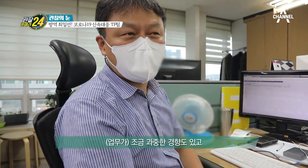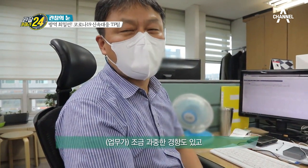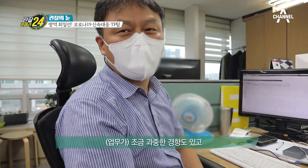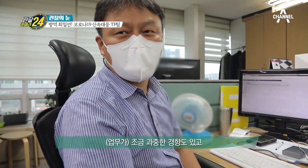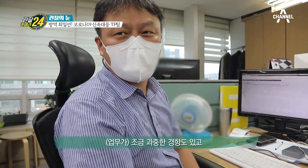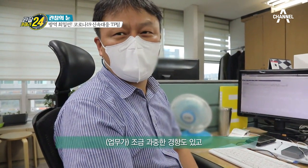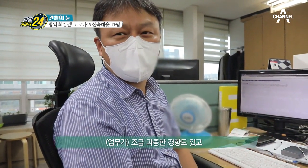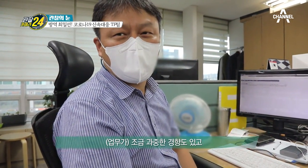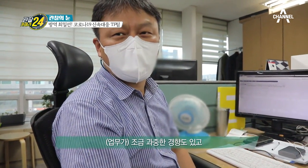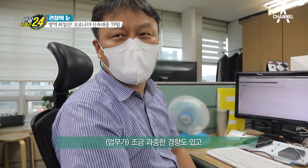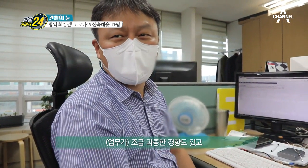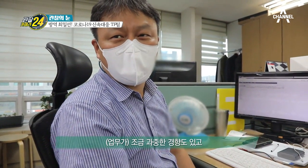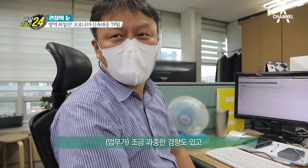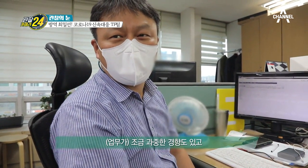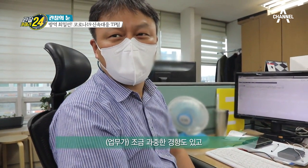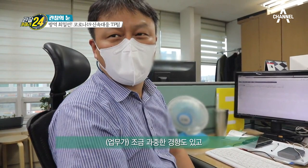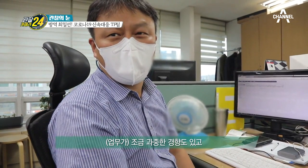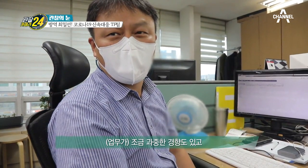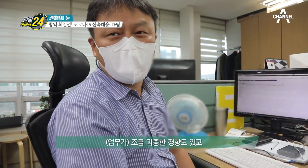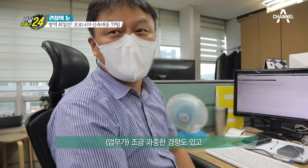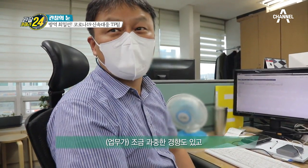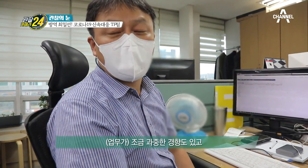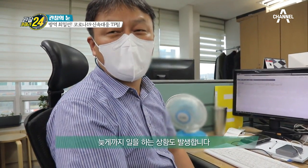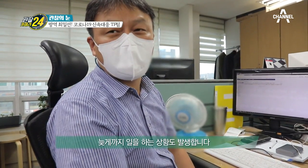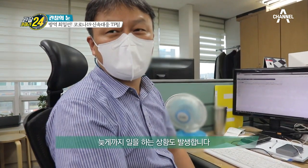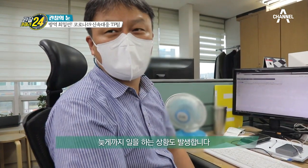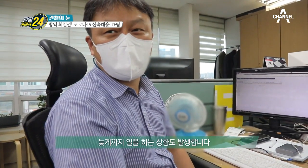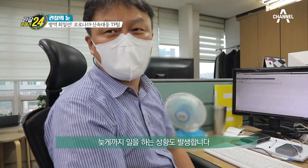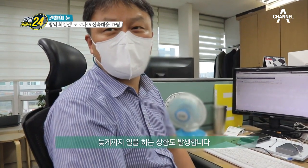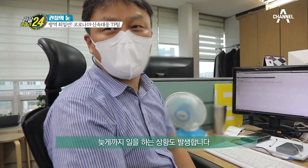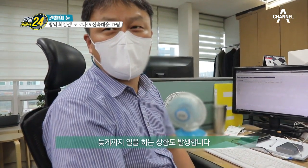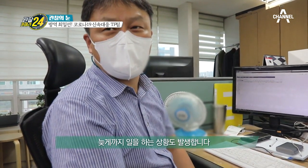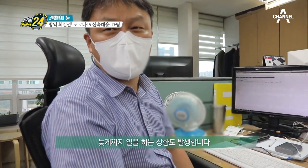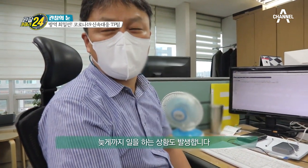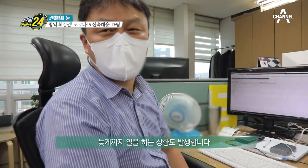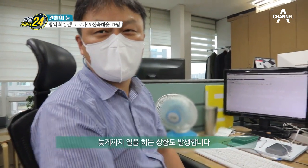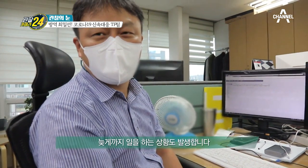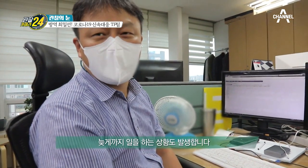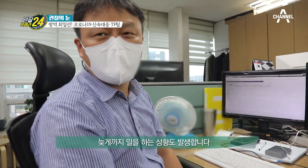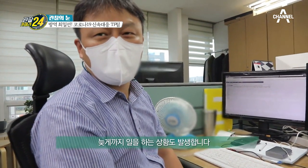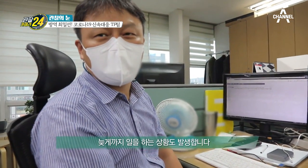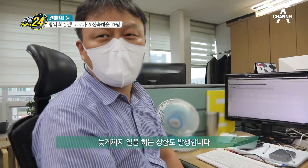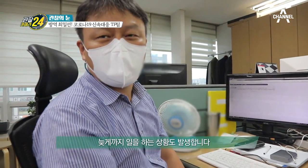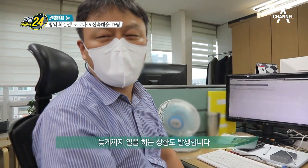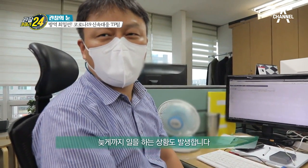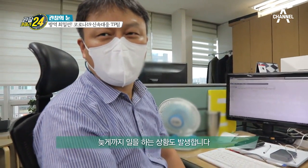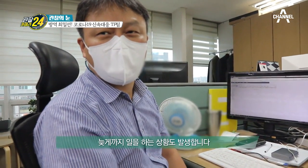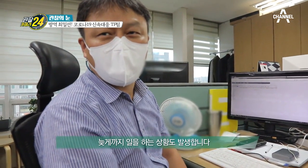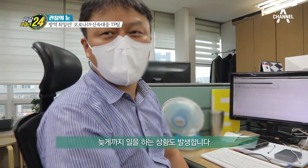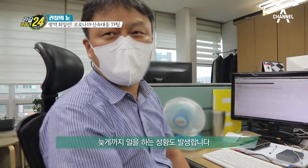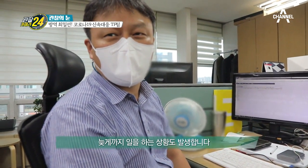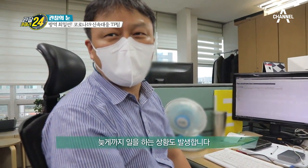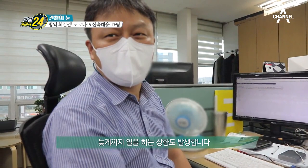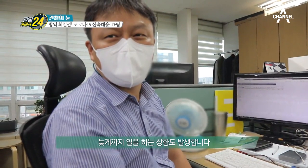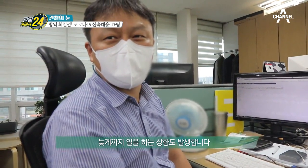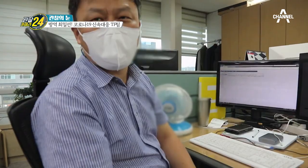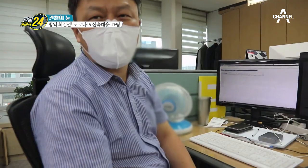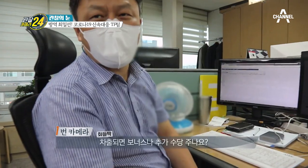그러다 보니 이제 좀 과중한 경향도 좀 있고 늦게까지 일을 해야 되는 상황들도 종종 발생하곤 합니다. 뭐 차출